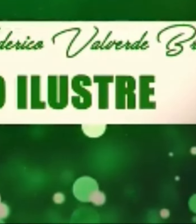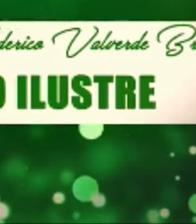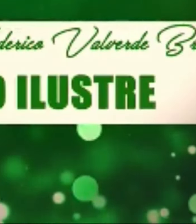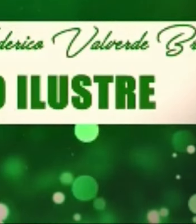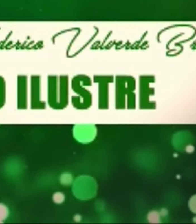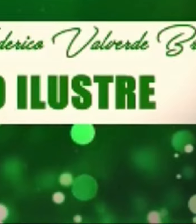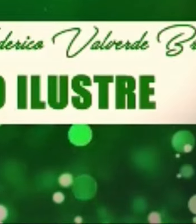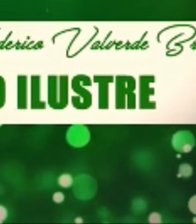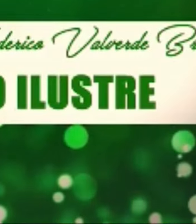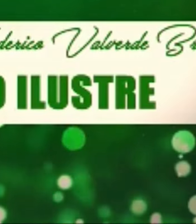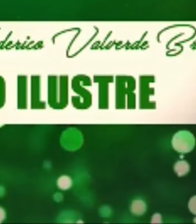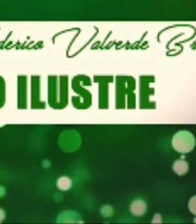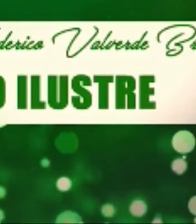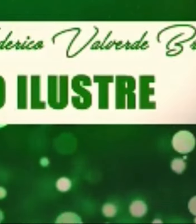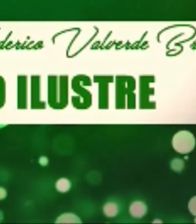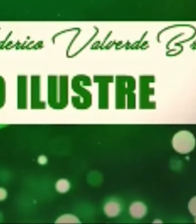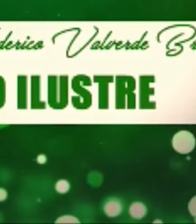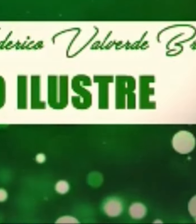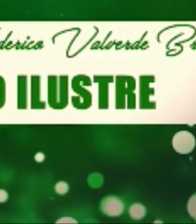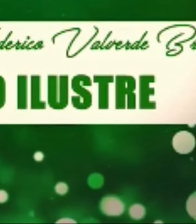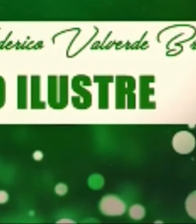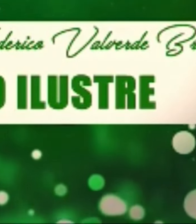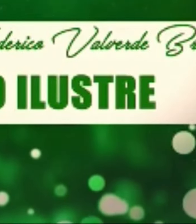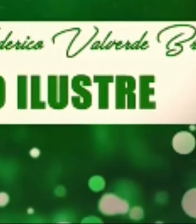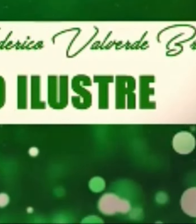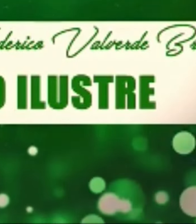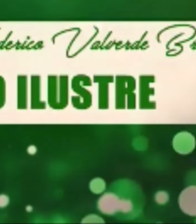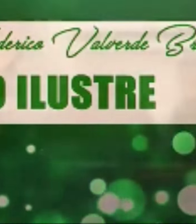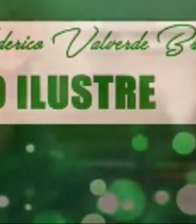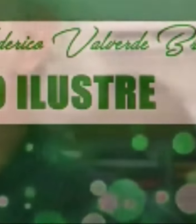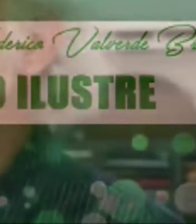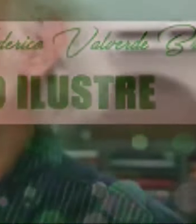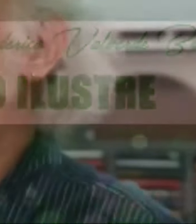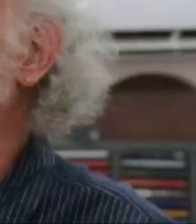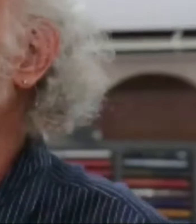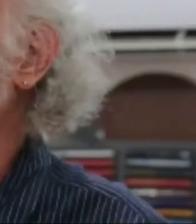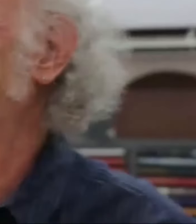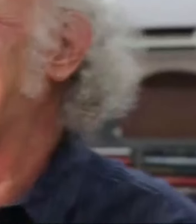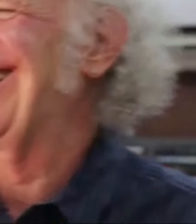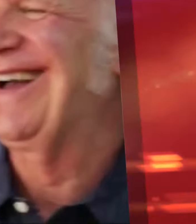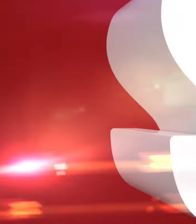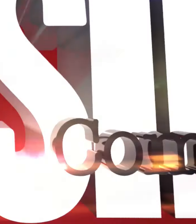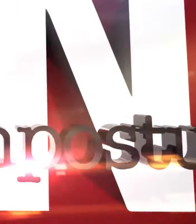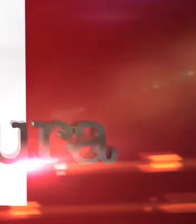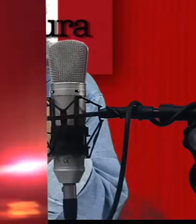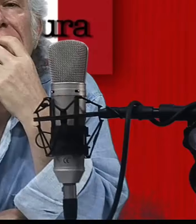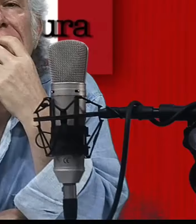Bravo, hijo ilustre de Santa Cruz de la Sierra.